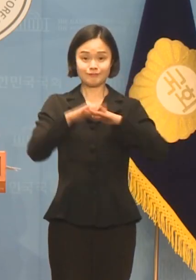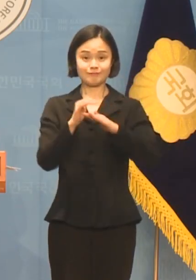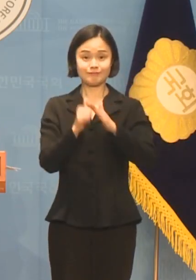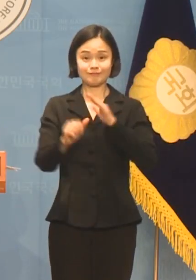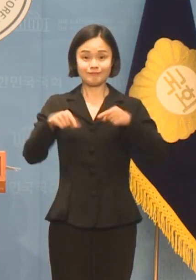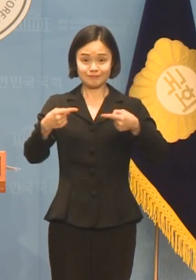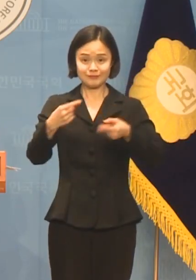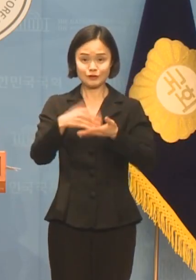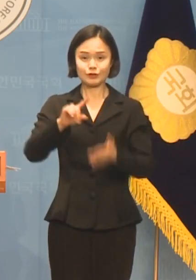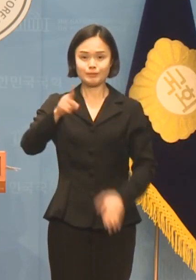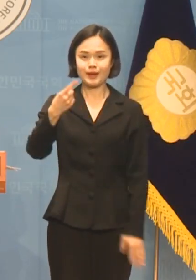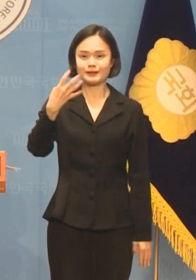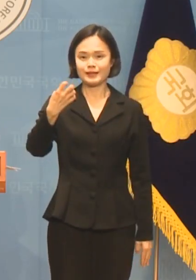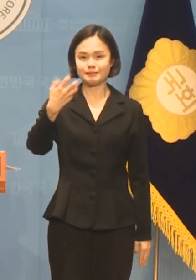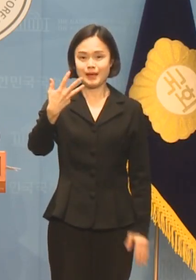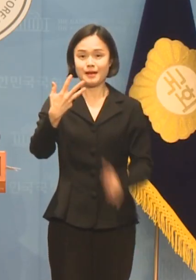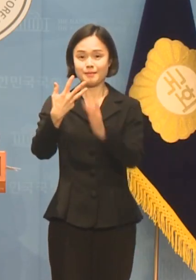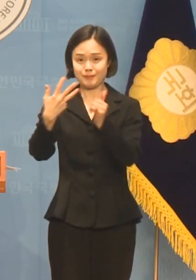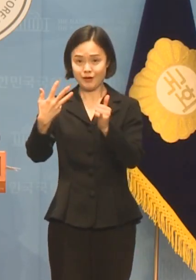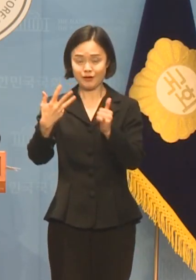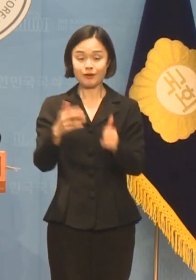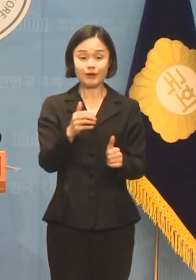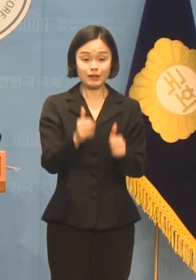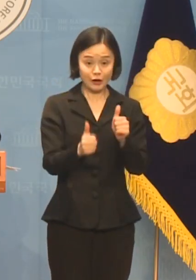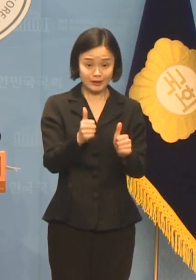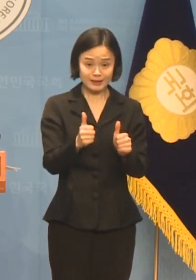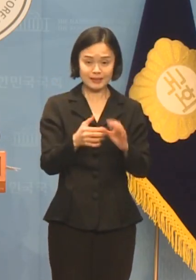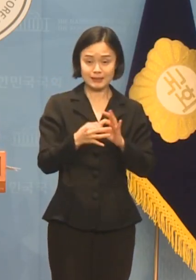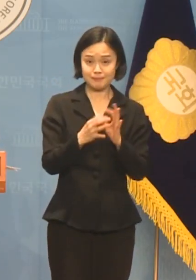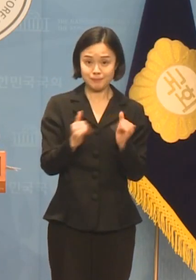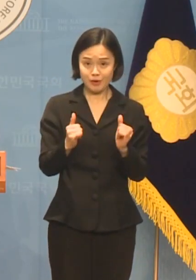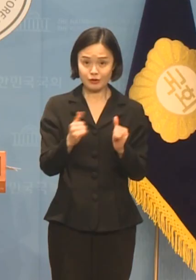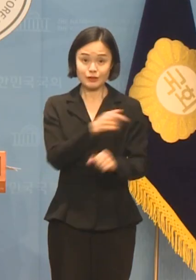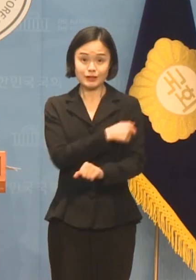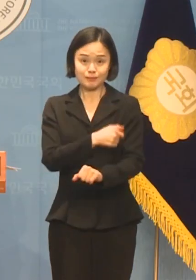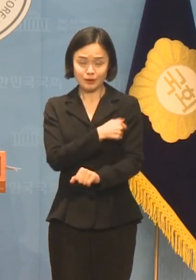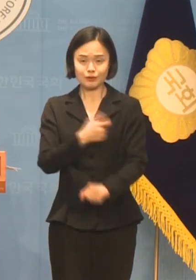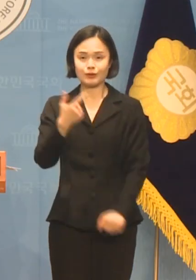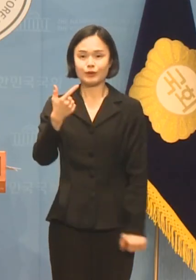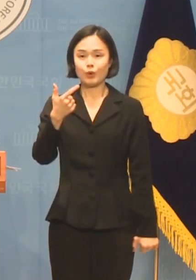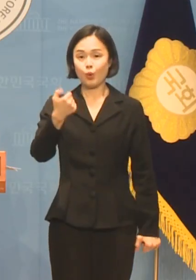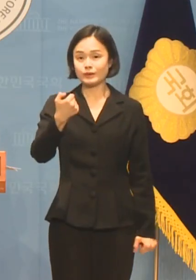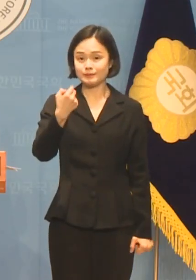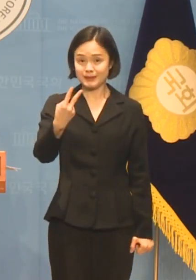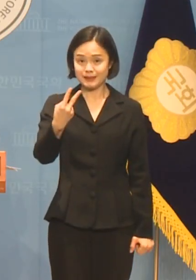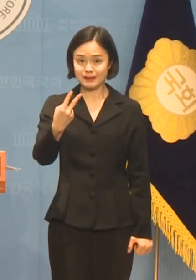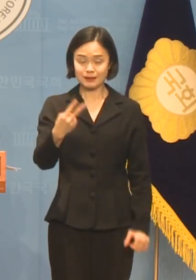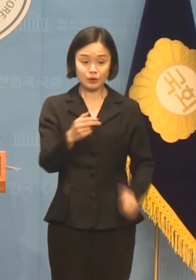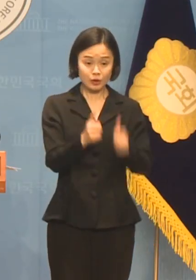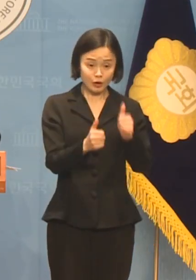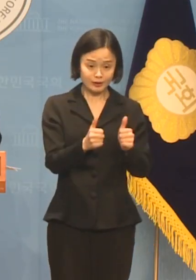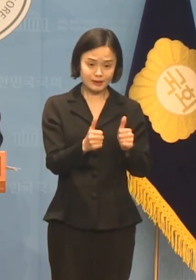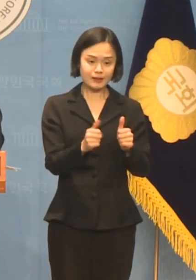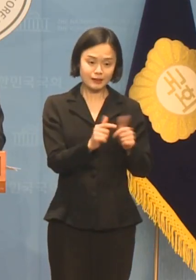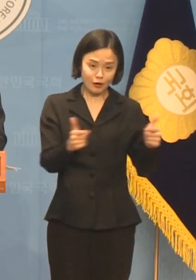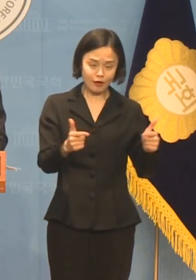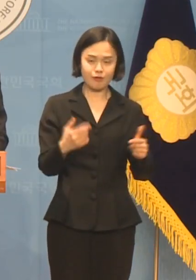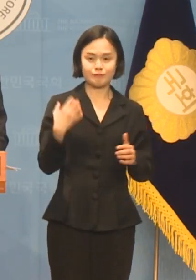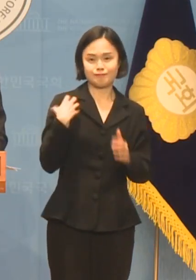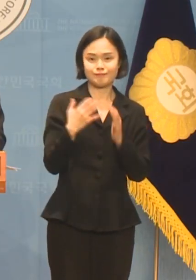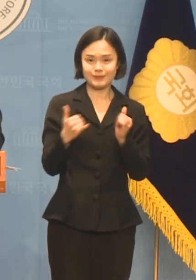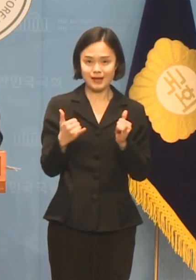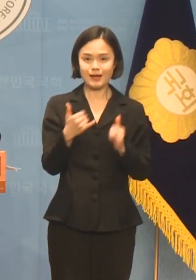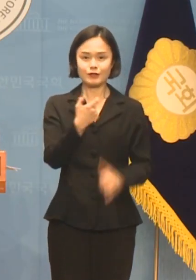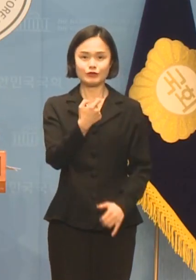148명, 경기 임원 52명, 본부 임원 22명 등 총